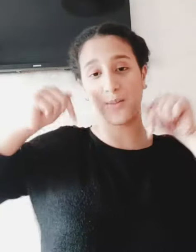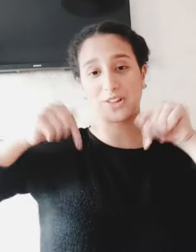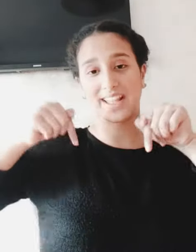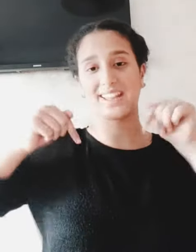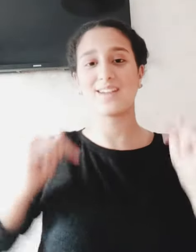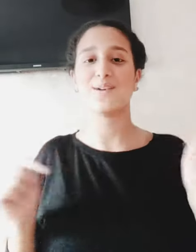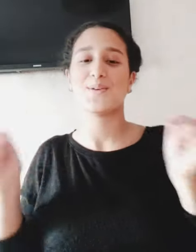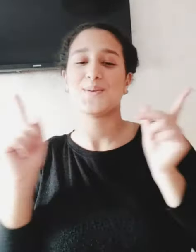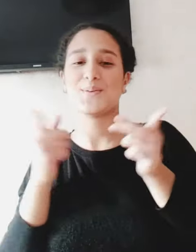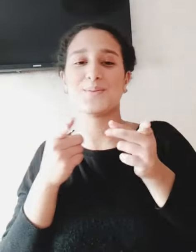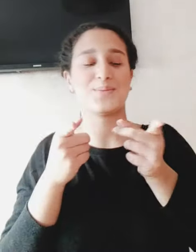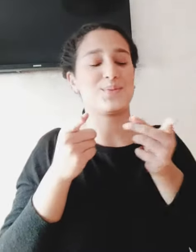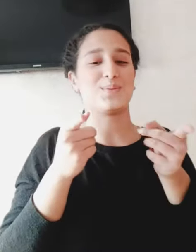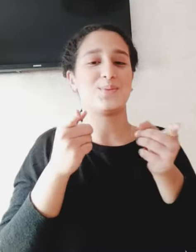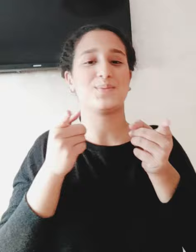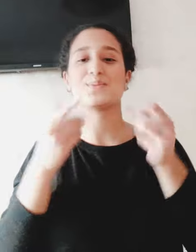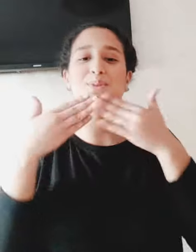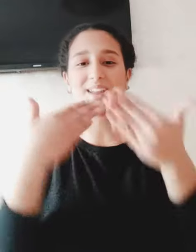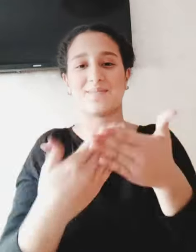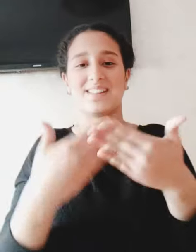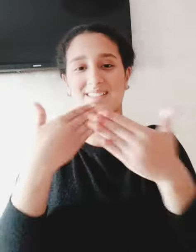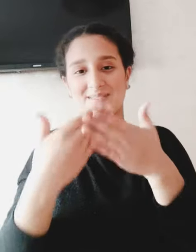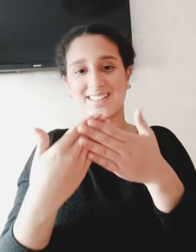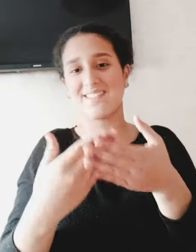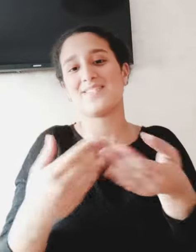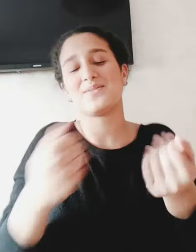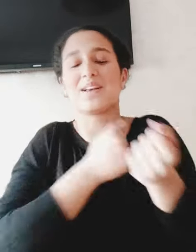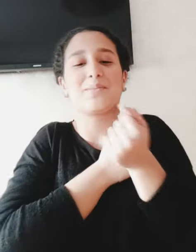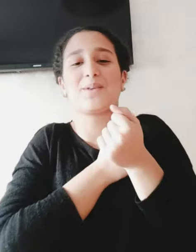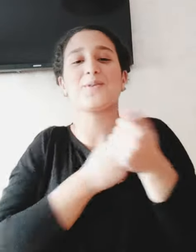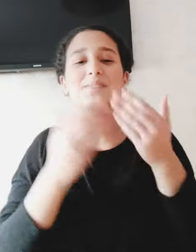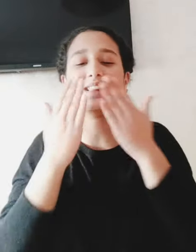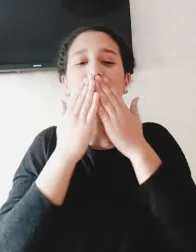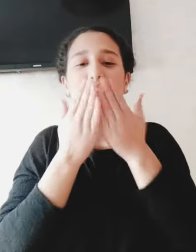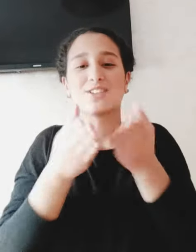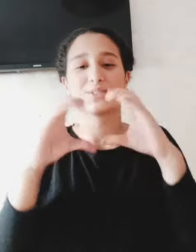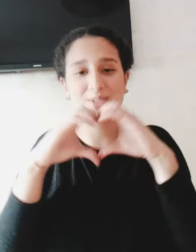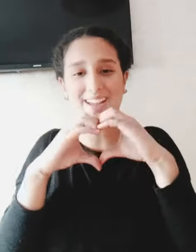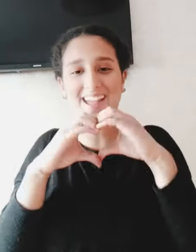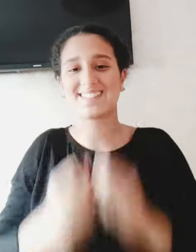كومنتير، وشكرا بزاف بزاف، وكنبغيكم بزاف، شكرا.